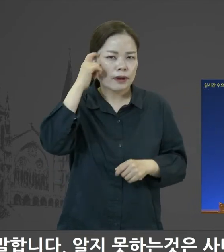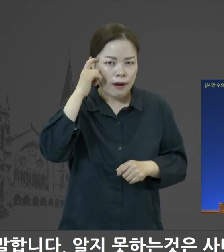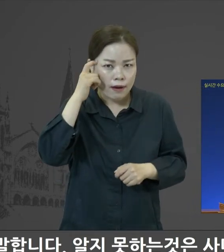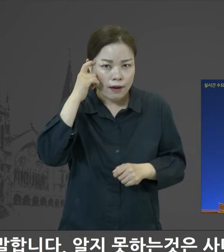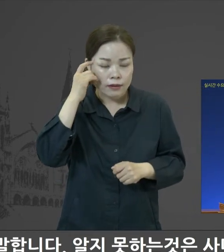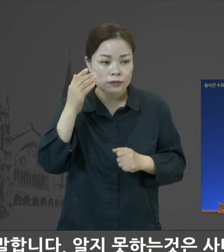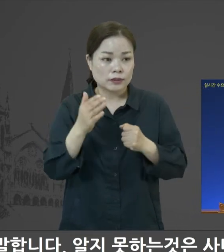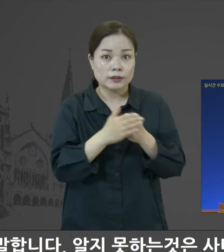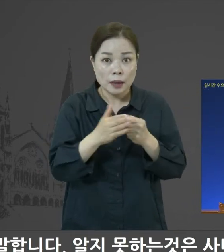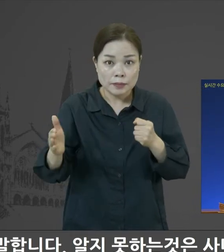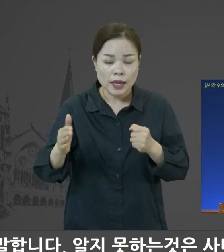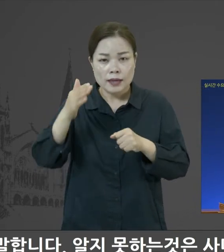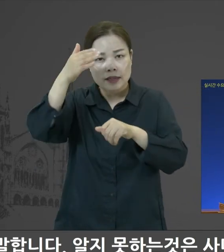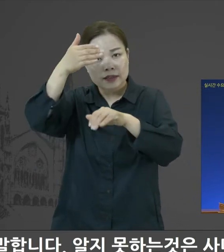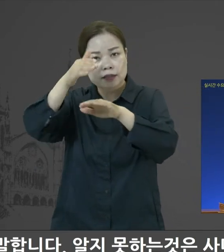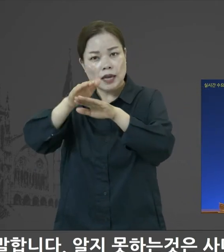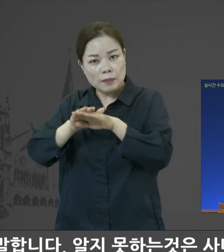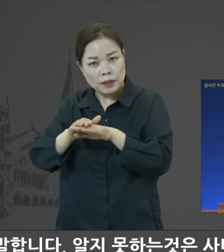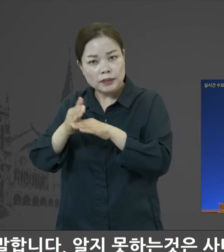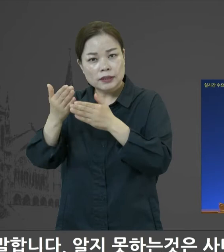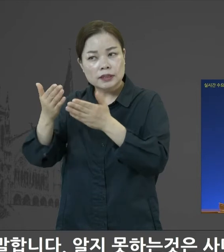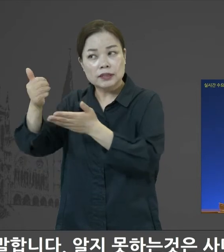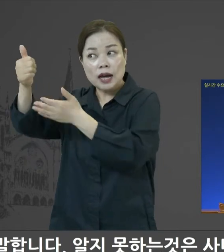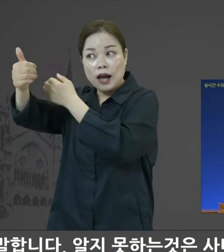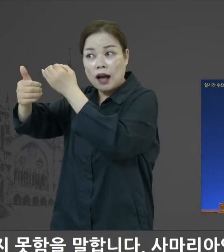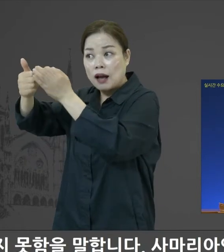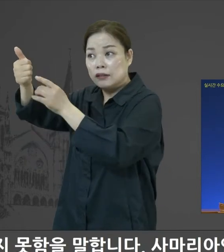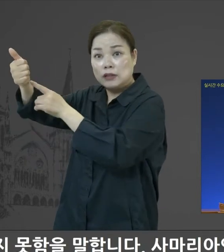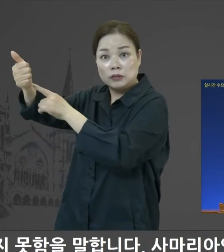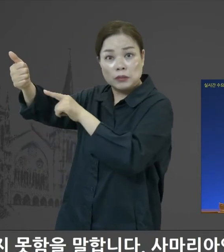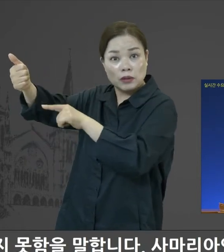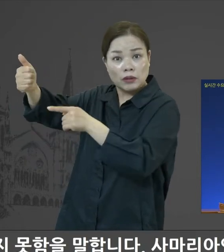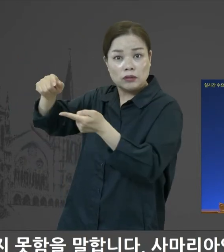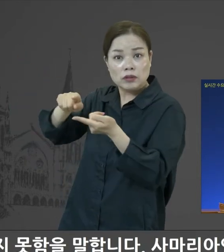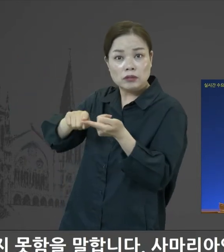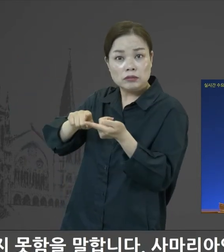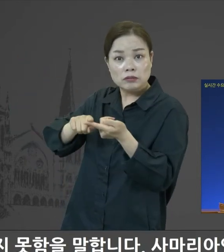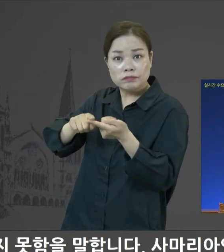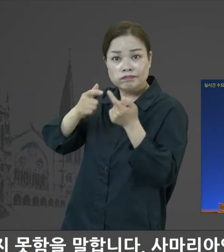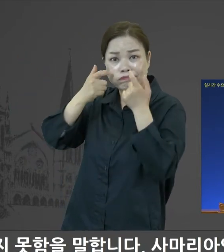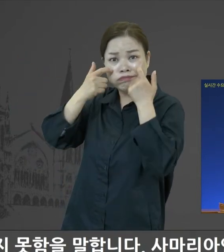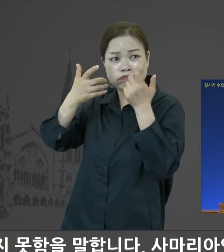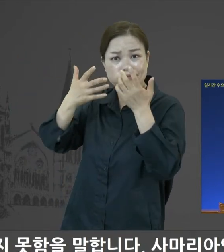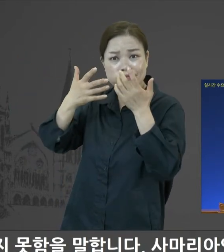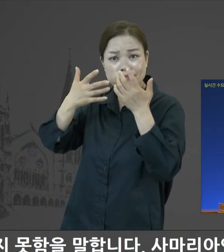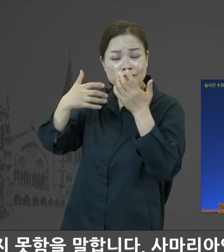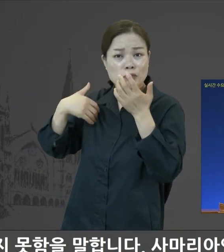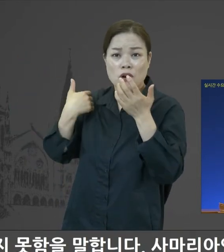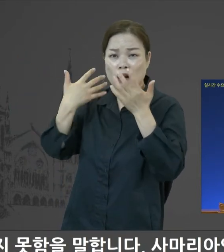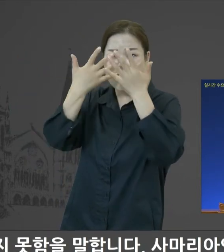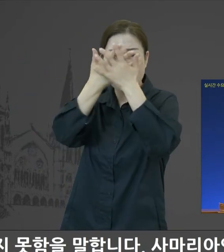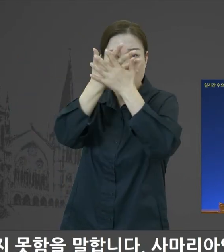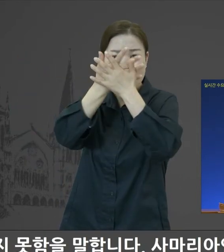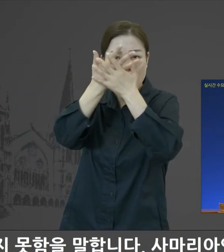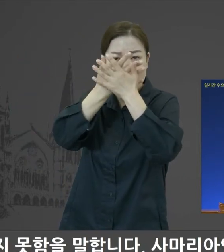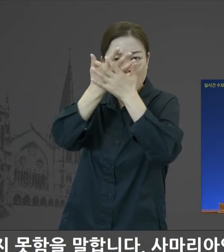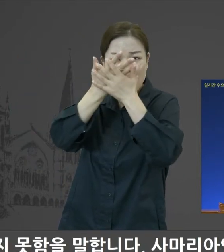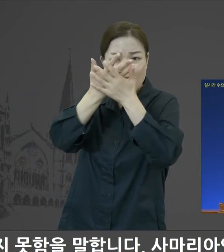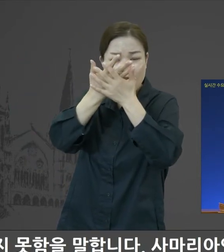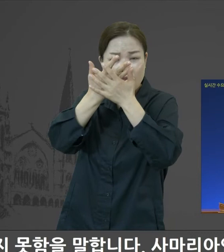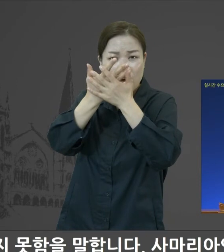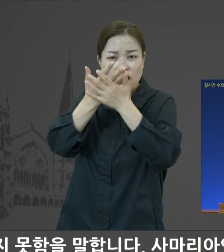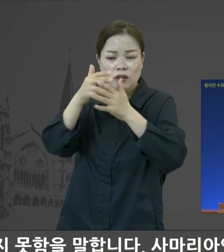보니 예배의 대상이 되시는 하나님에 대해서 정확하게 알지 못했어요.